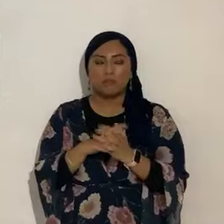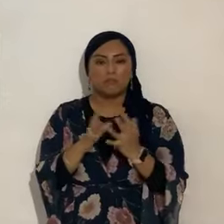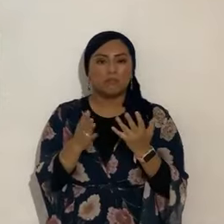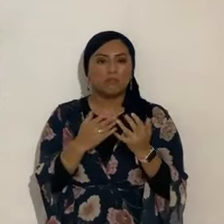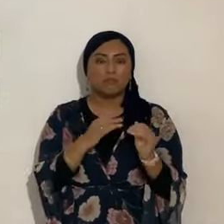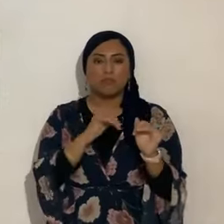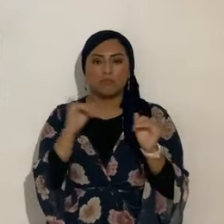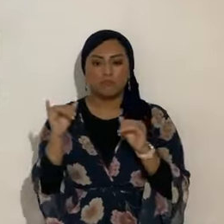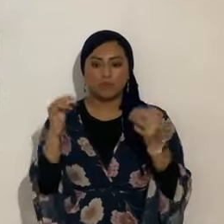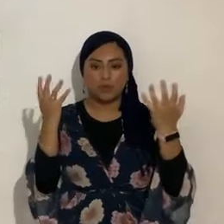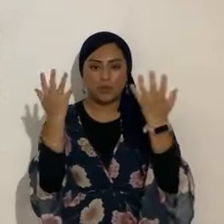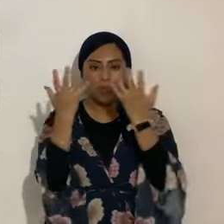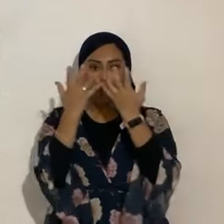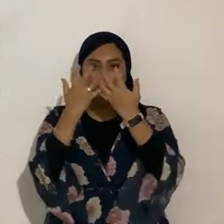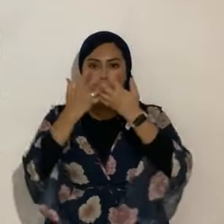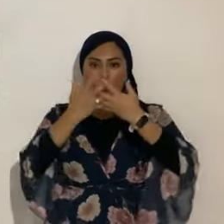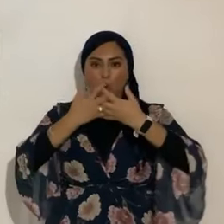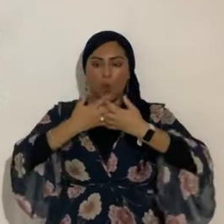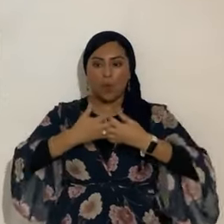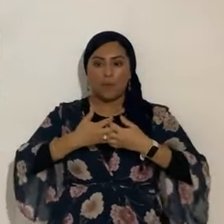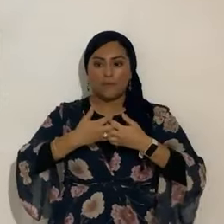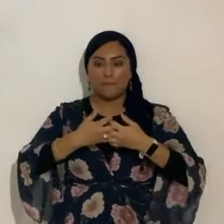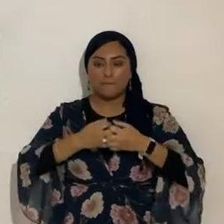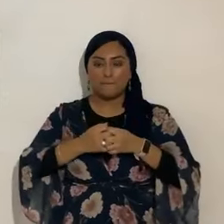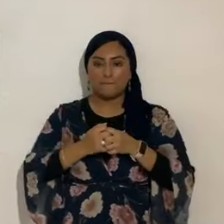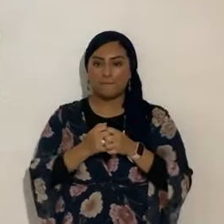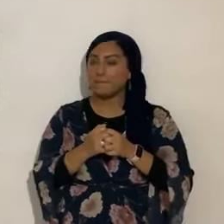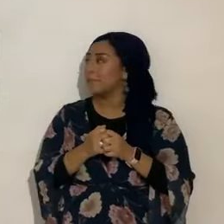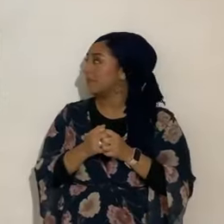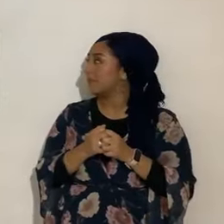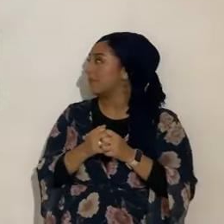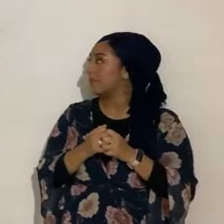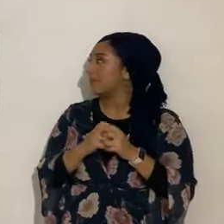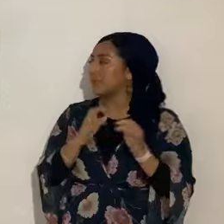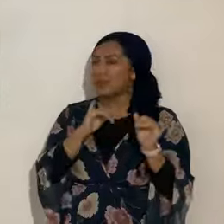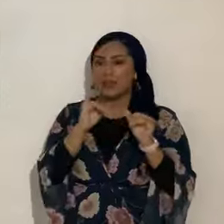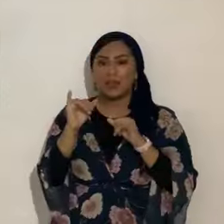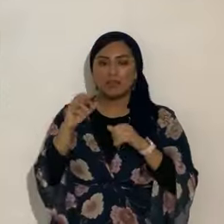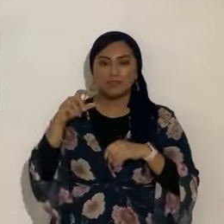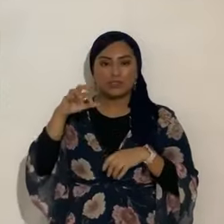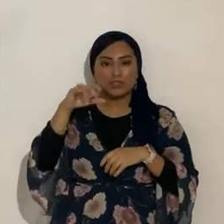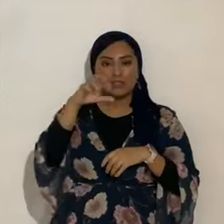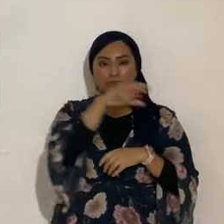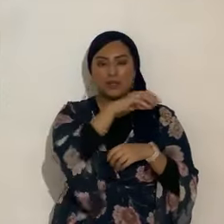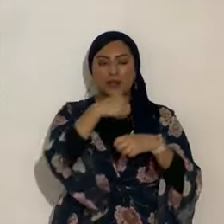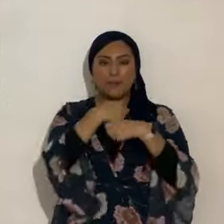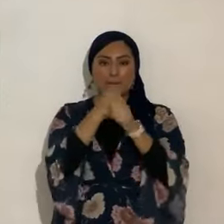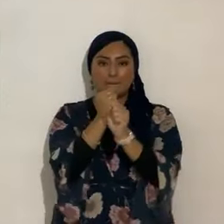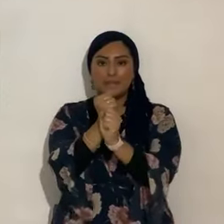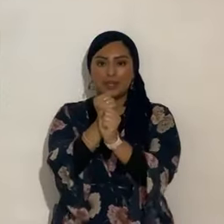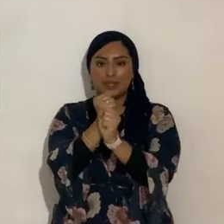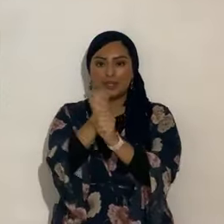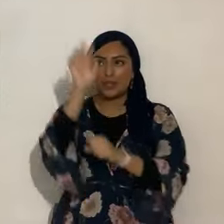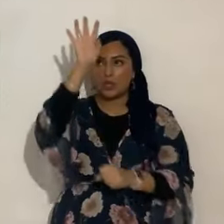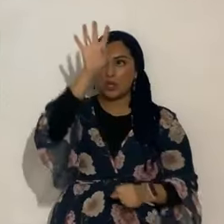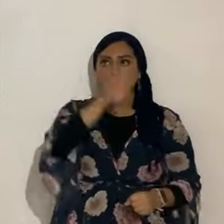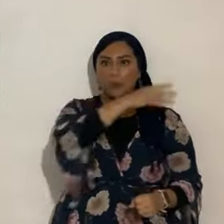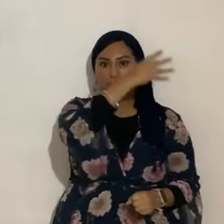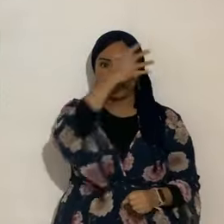si teje, ¿sí? Así como una araña va tejiendo su tela araña,